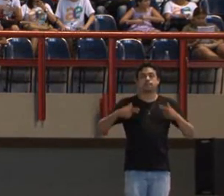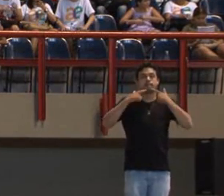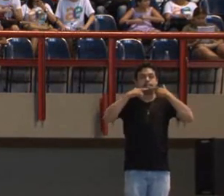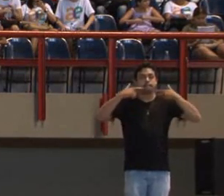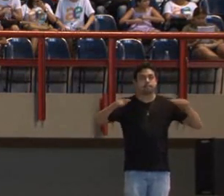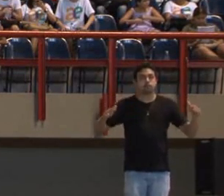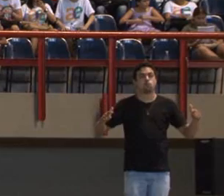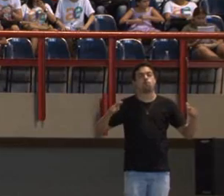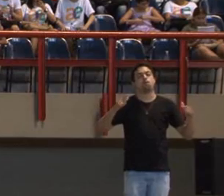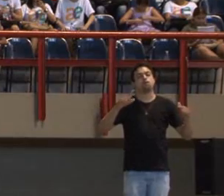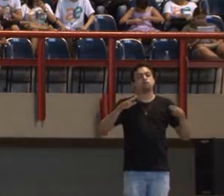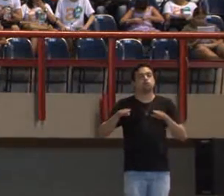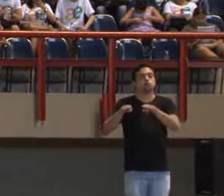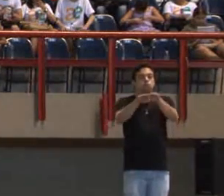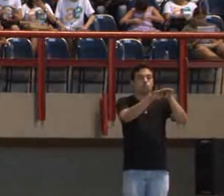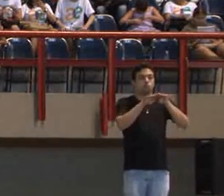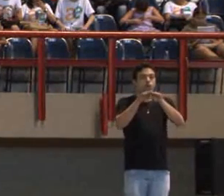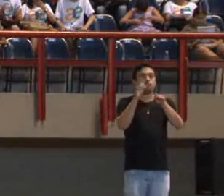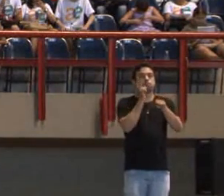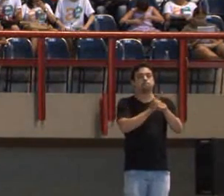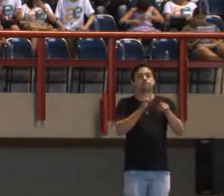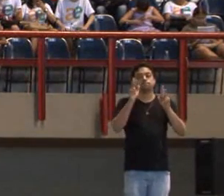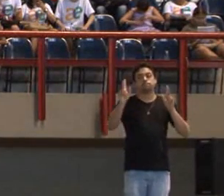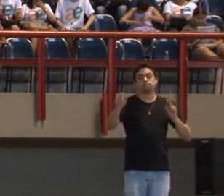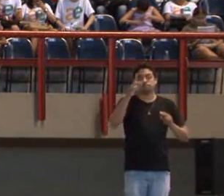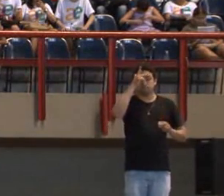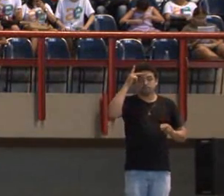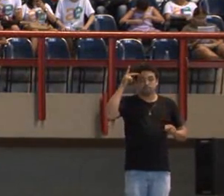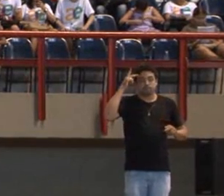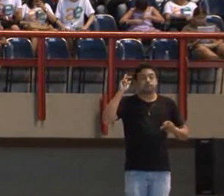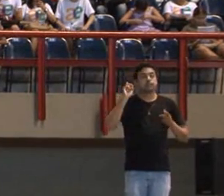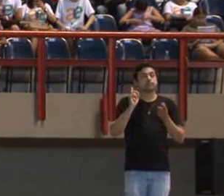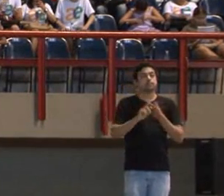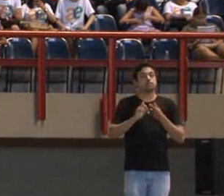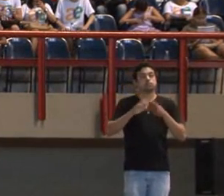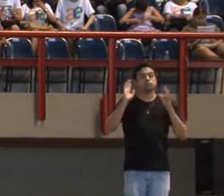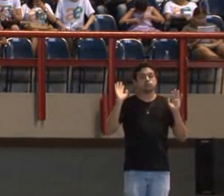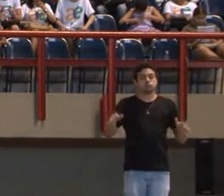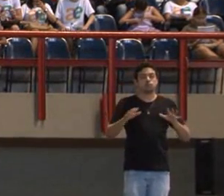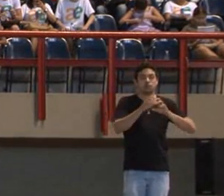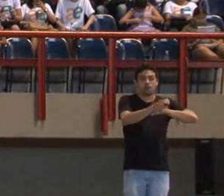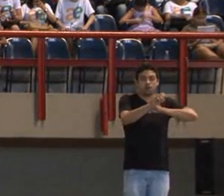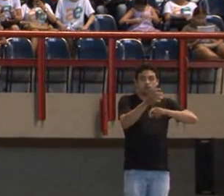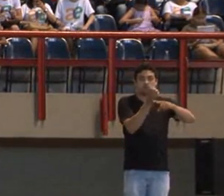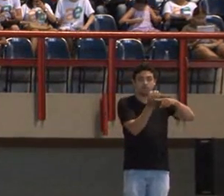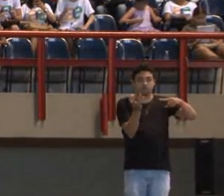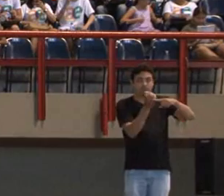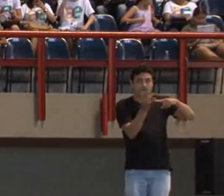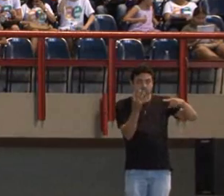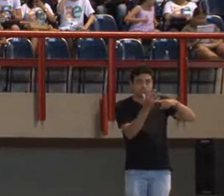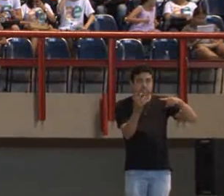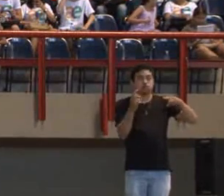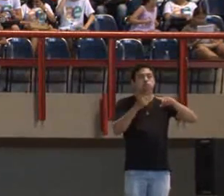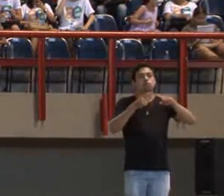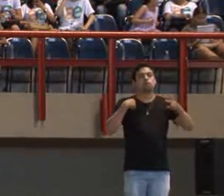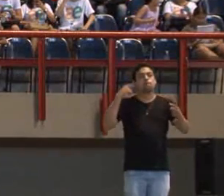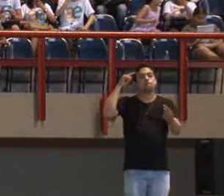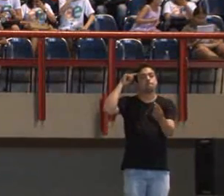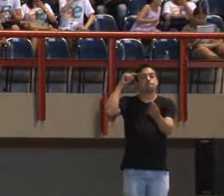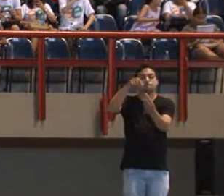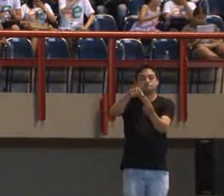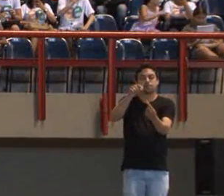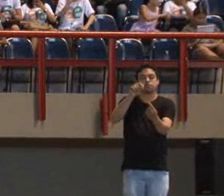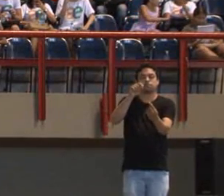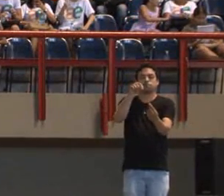que alcance o maior número de pessoas possível. Então, apesar de serem aulas de física, mas elas não foram